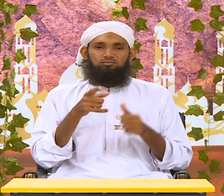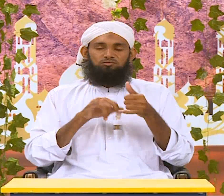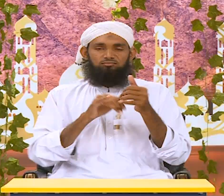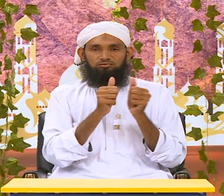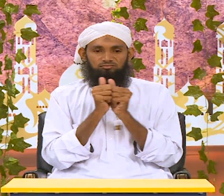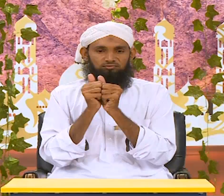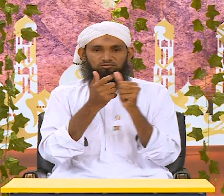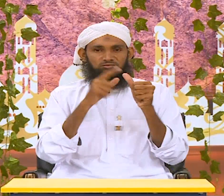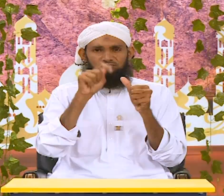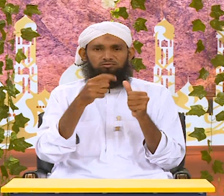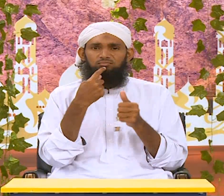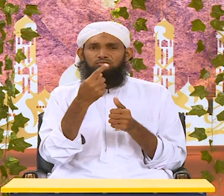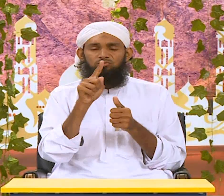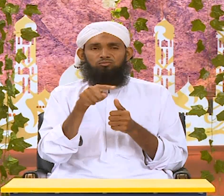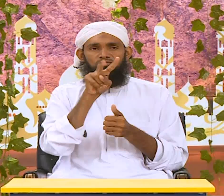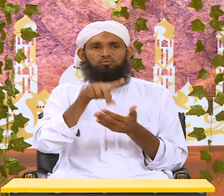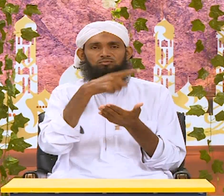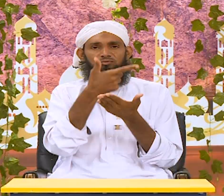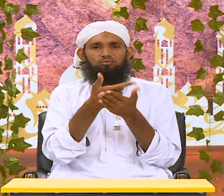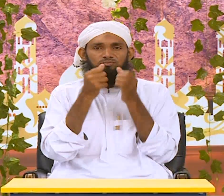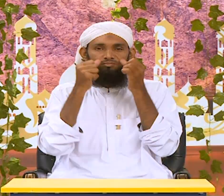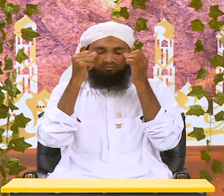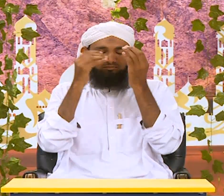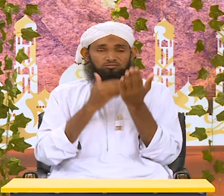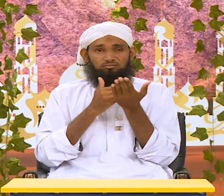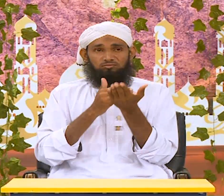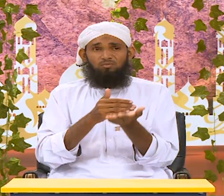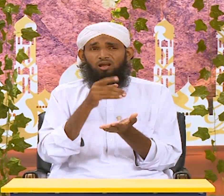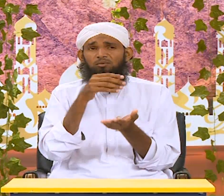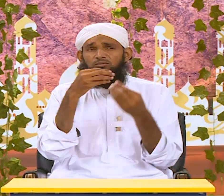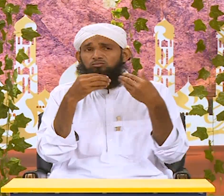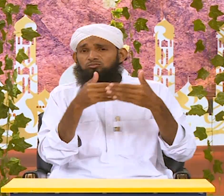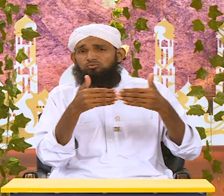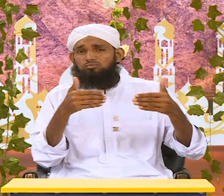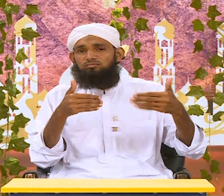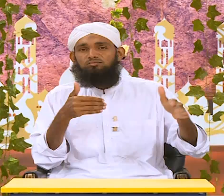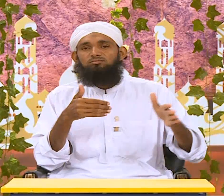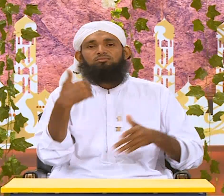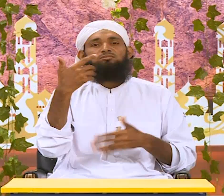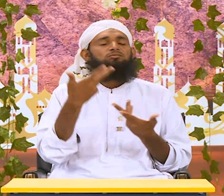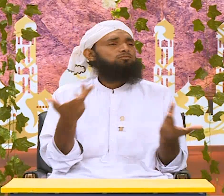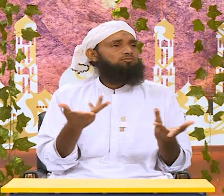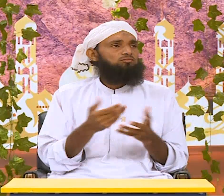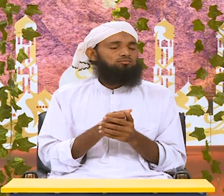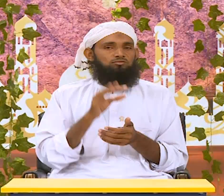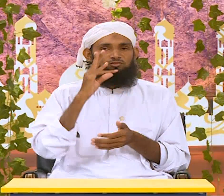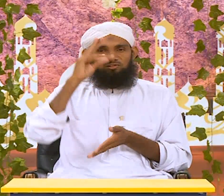صلی اللہ علیہ وآلہ وصحبہ وسلم، آپ کس چیز کو دھتکار رہے ہیں؟ مالک جنت صاحب کوثر صلی اللہ